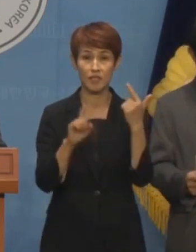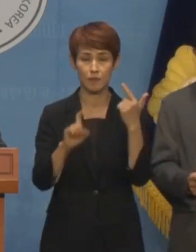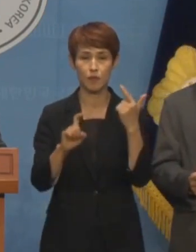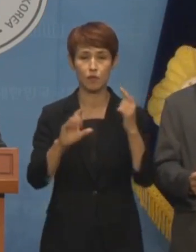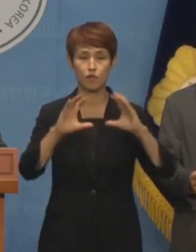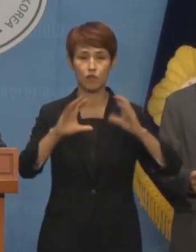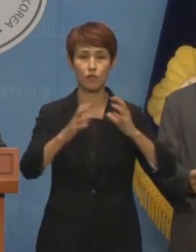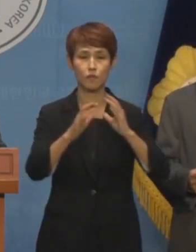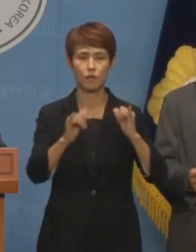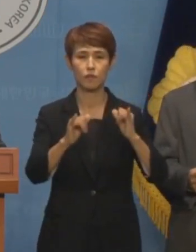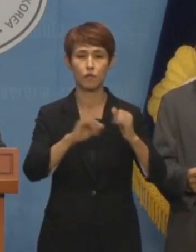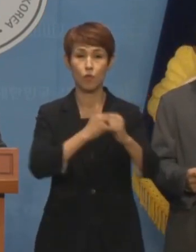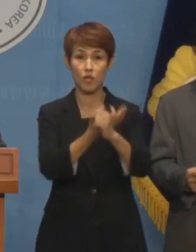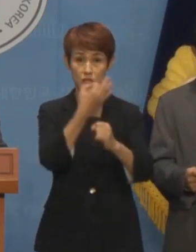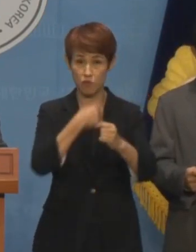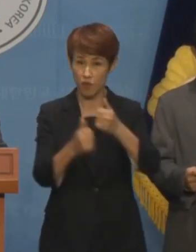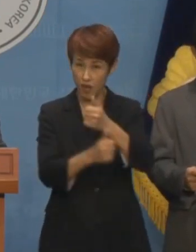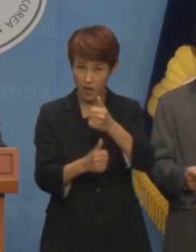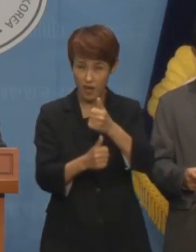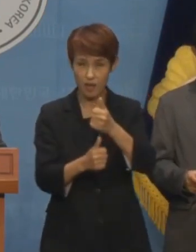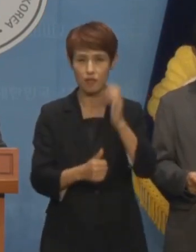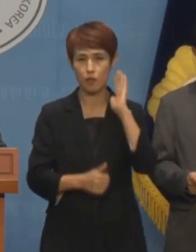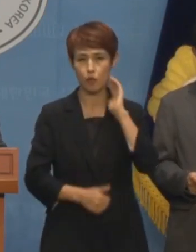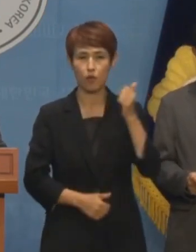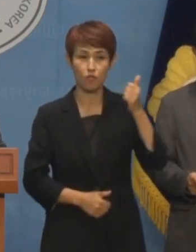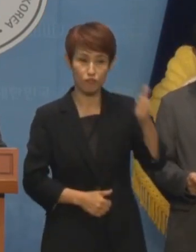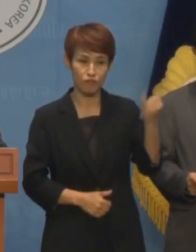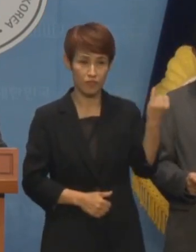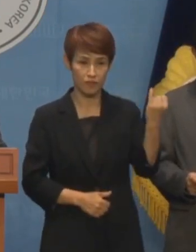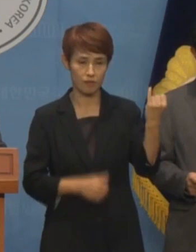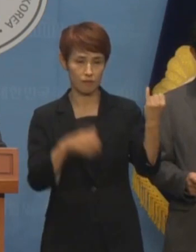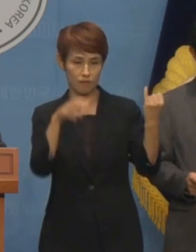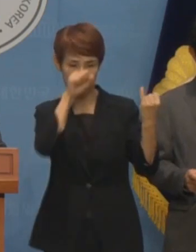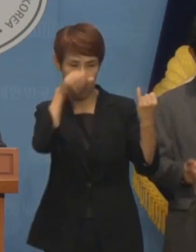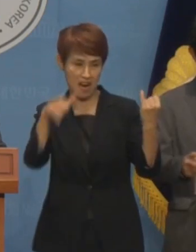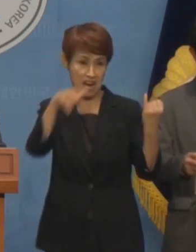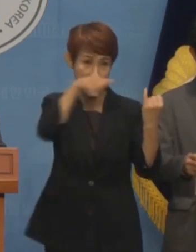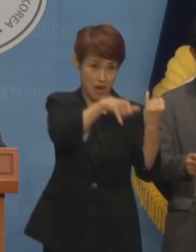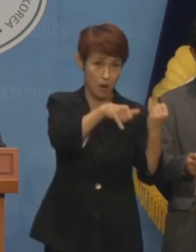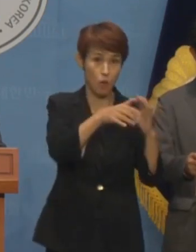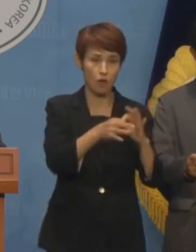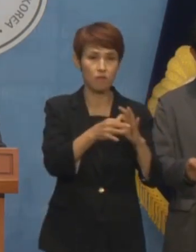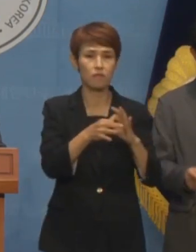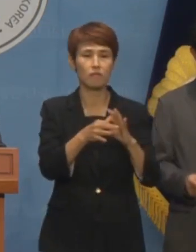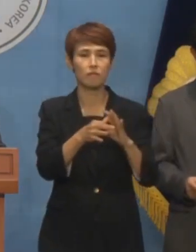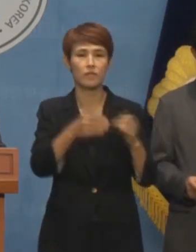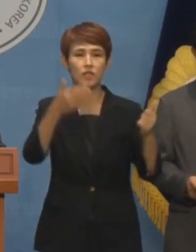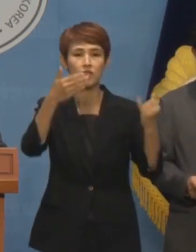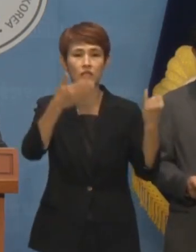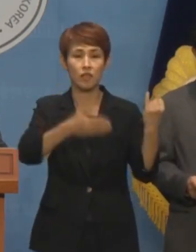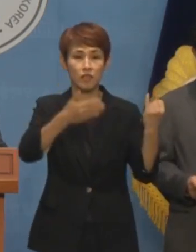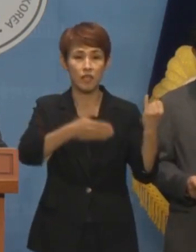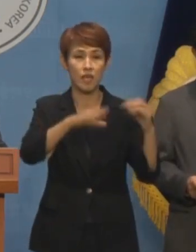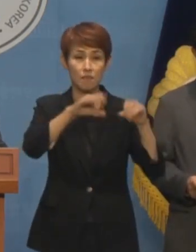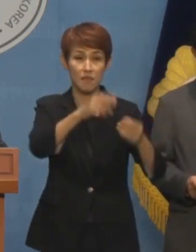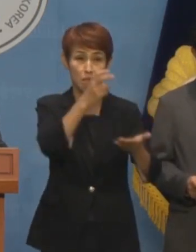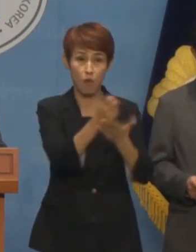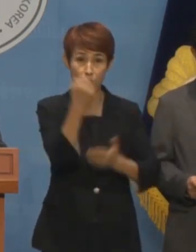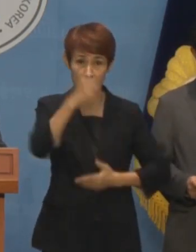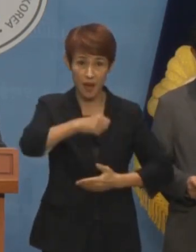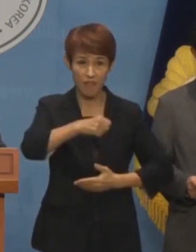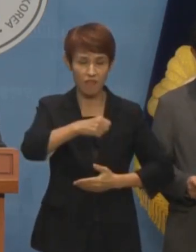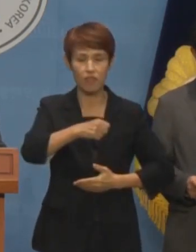국민권익위원회가 명품백 수수한 김건희 여사에 대해서 청탁금지법 위반 조사 결과